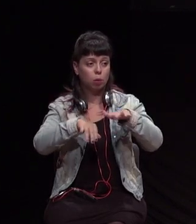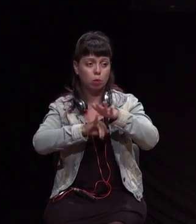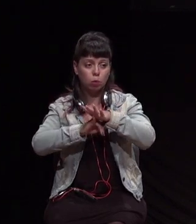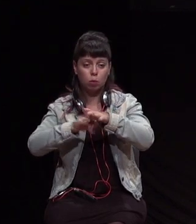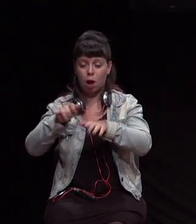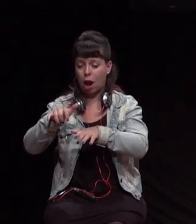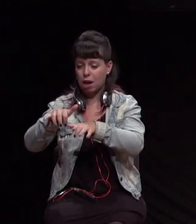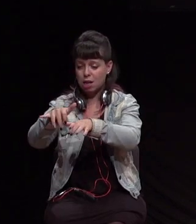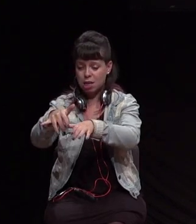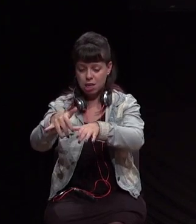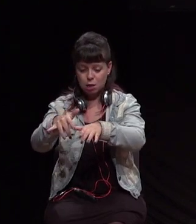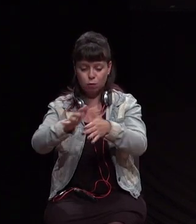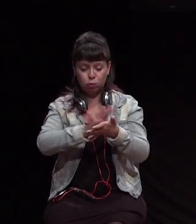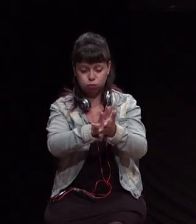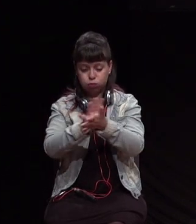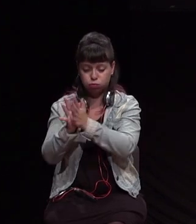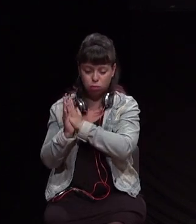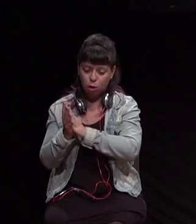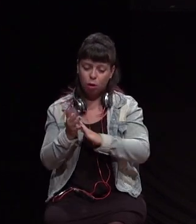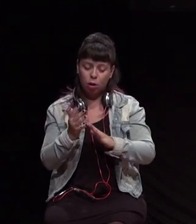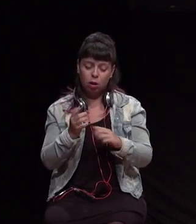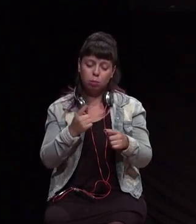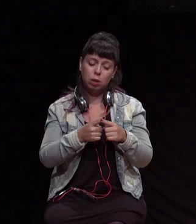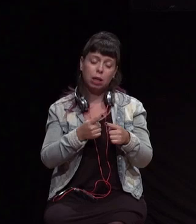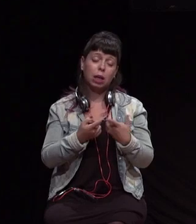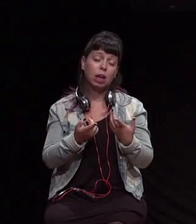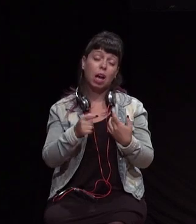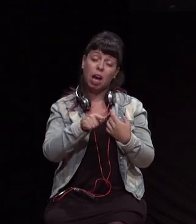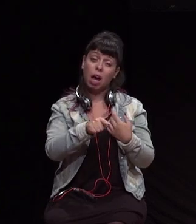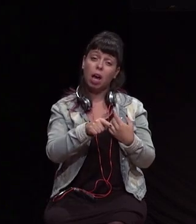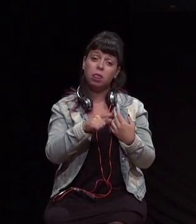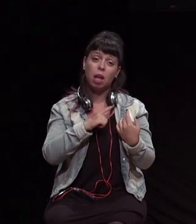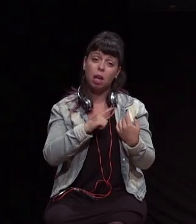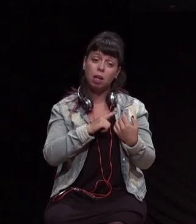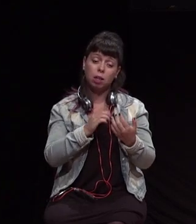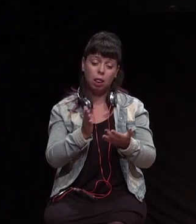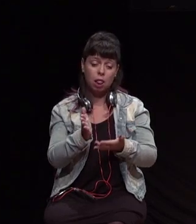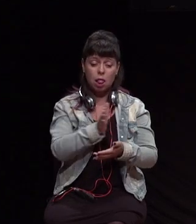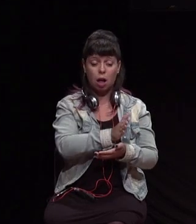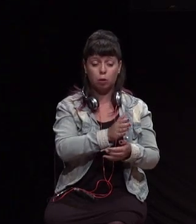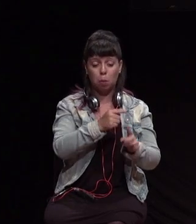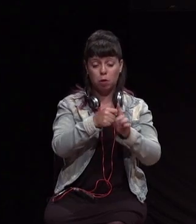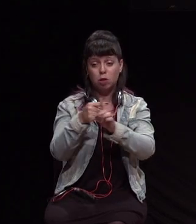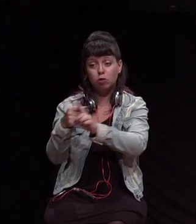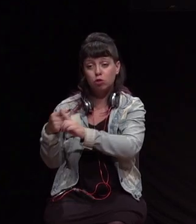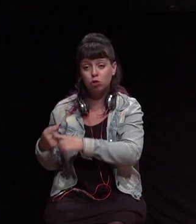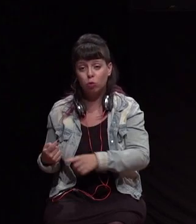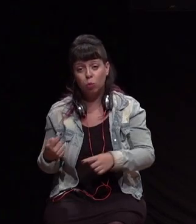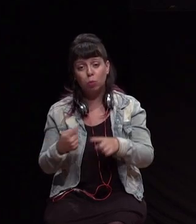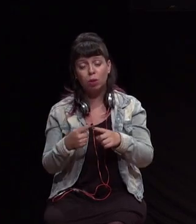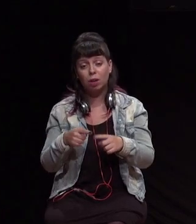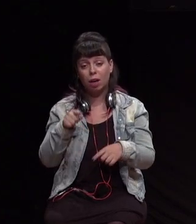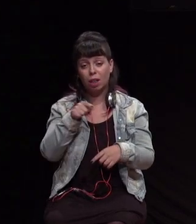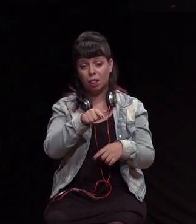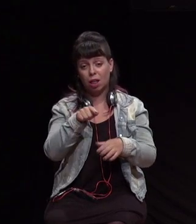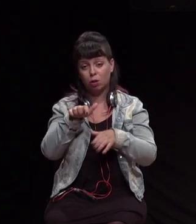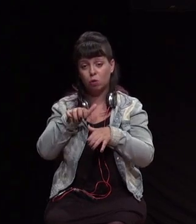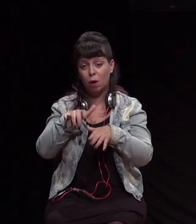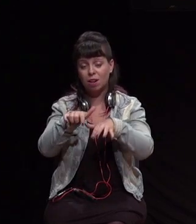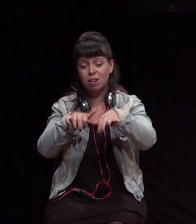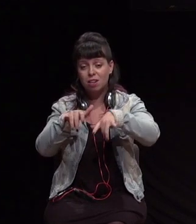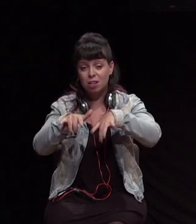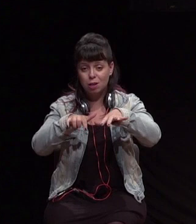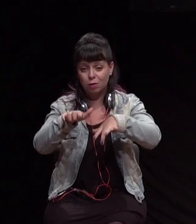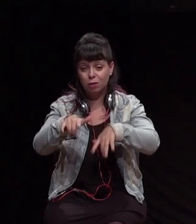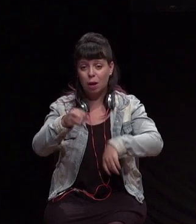papel positivo, por um lado, né? Ou seja, é no arquivo que está a memória, né, de mundos que foram destruídos, né, pelos